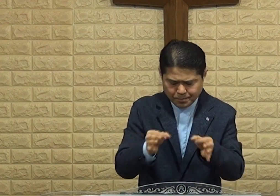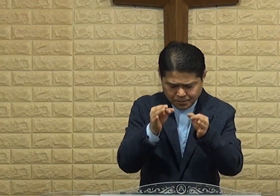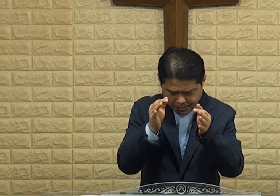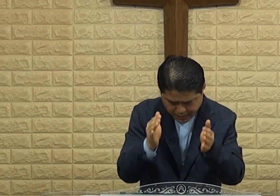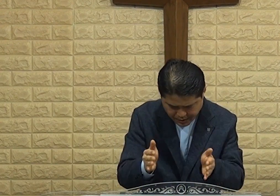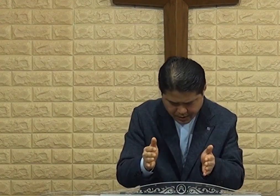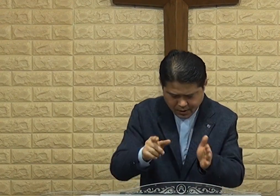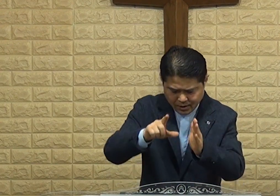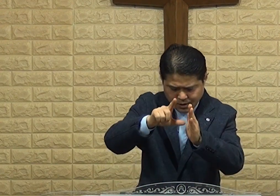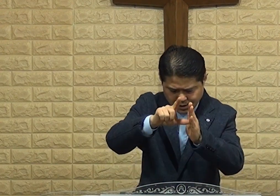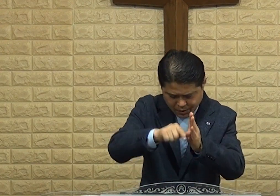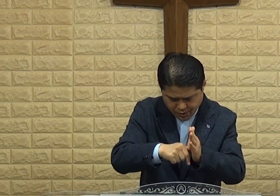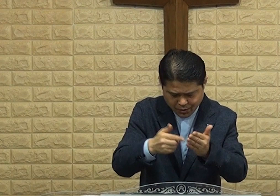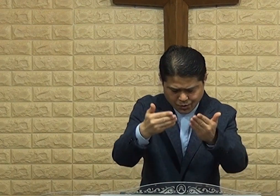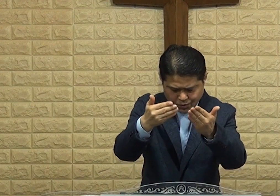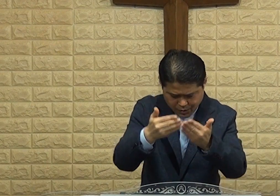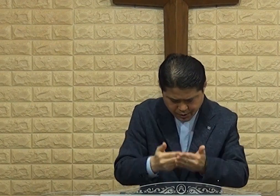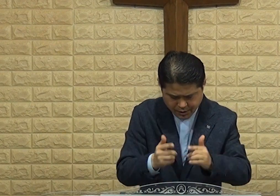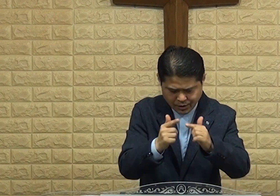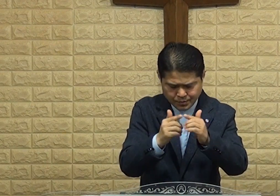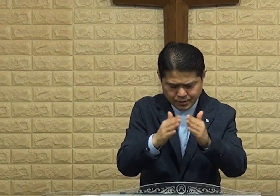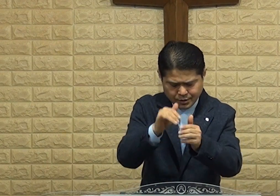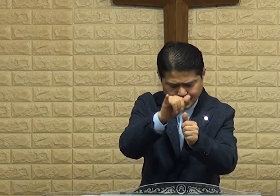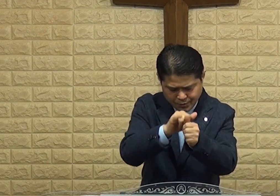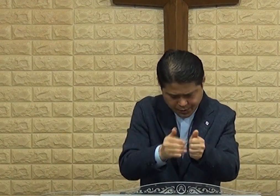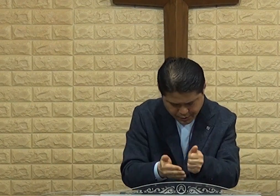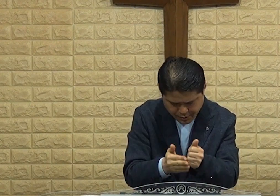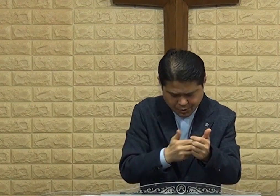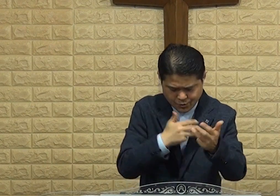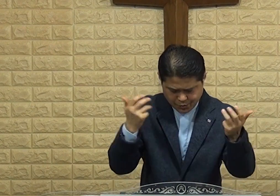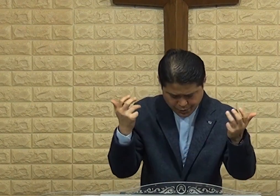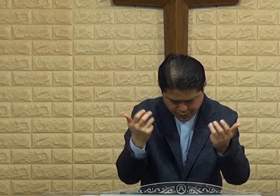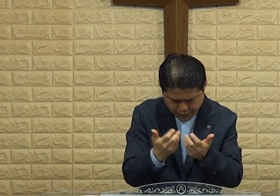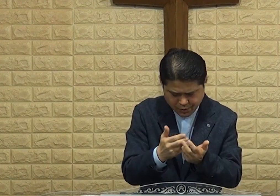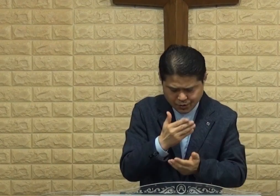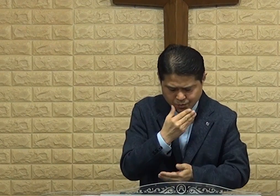우리를 선택해 주시고 이 인생을 짧지만 이 교회를 위해